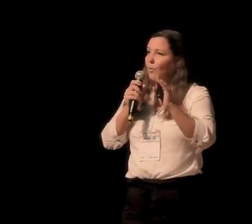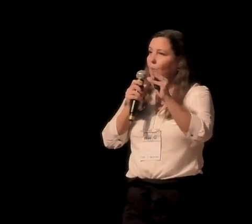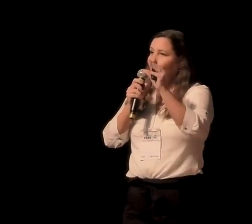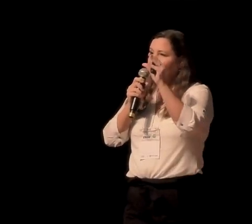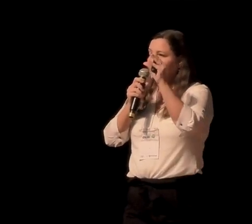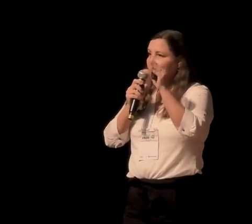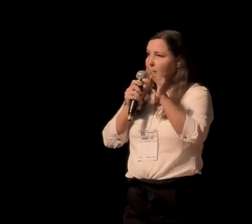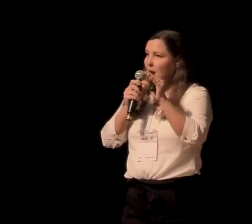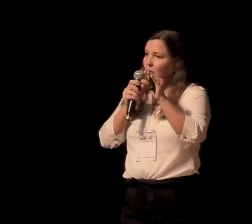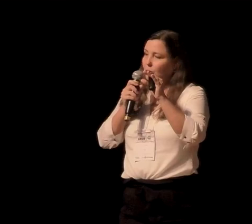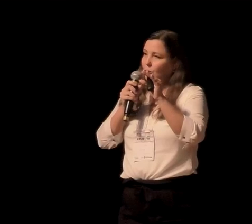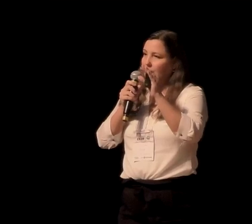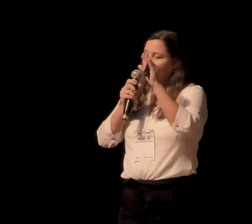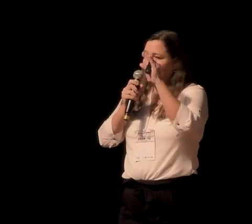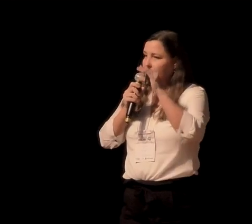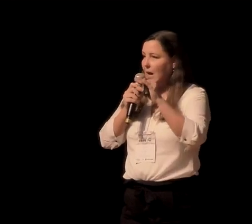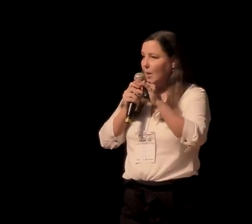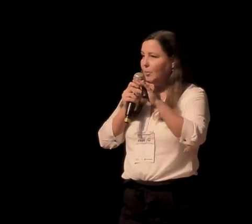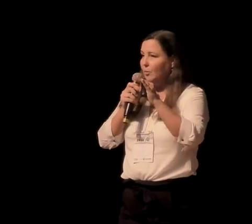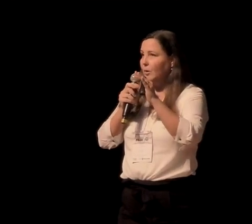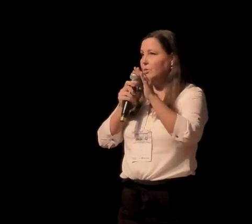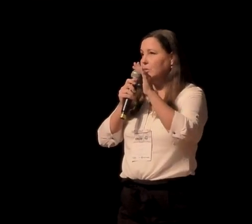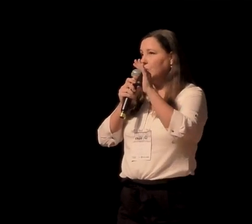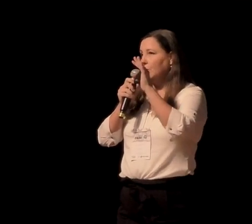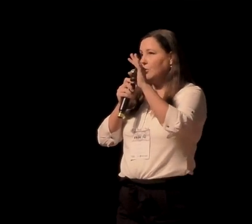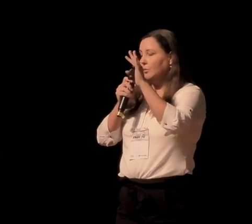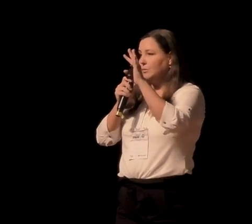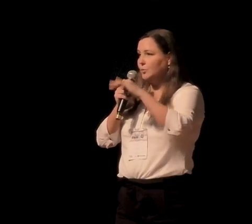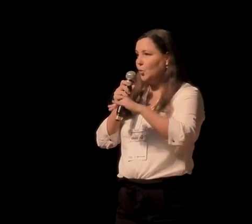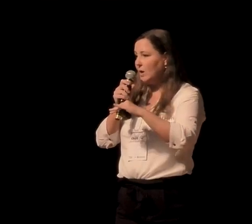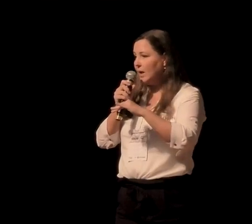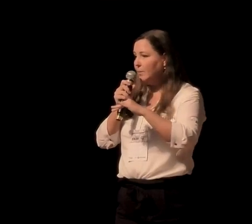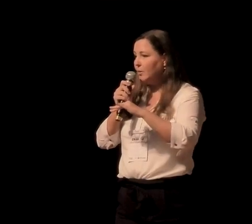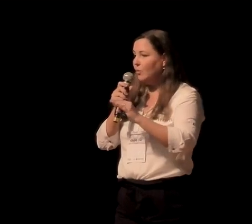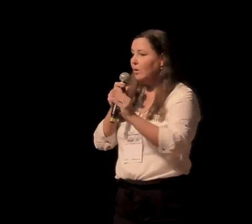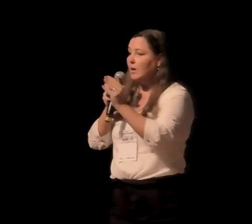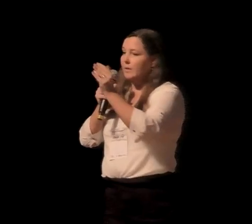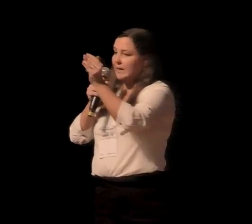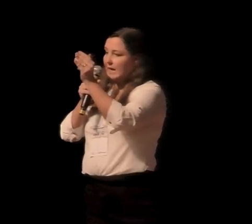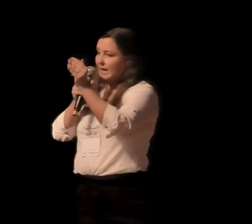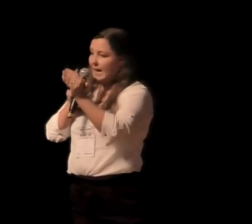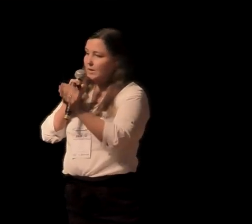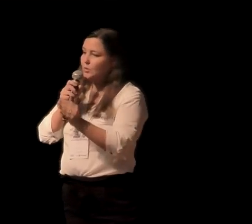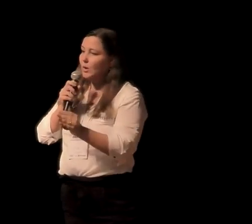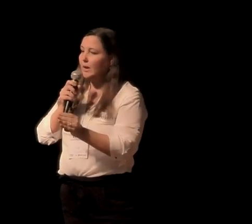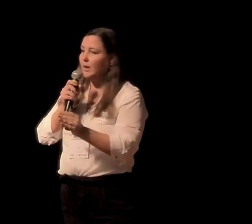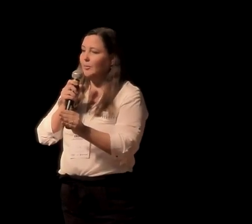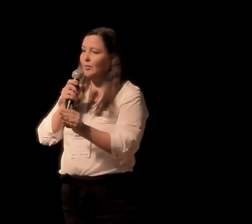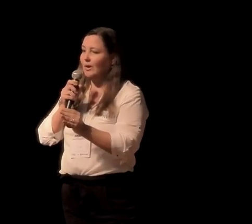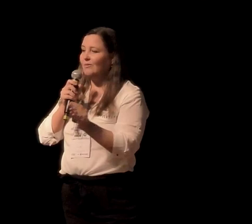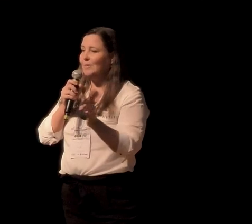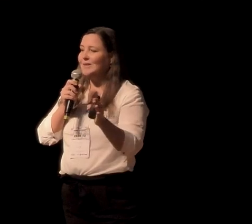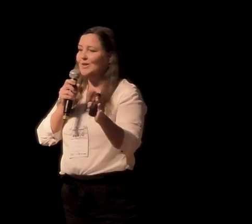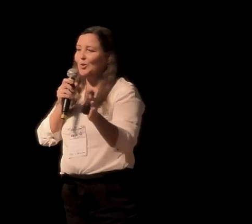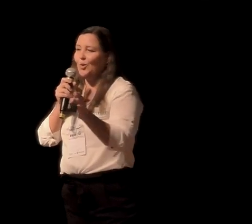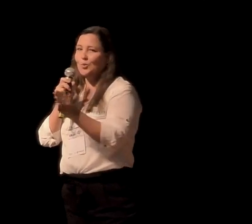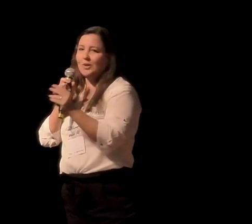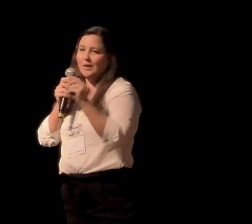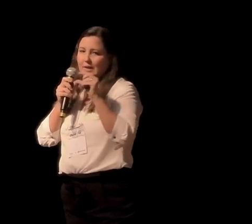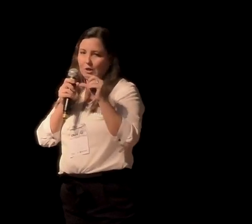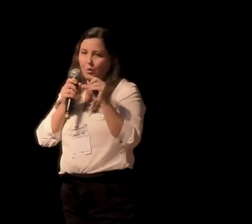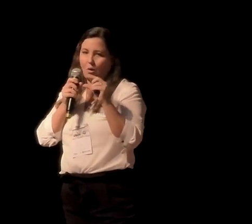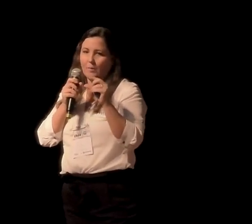o planejamento né o cardápio do do Olímpico aquele anexo do Olímpico ela não vai mandar